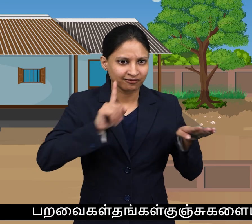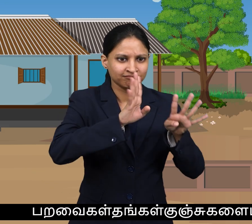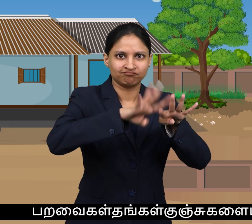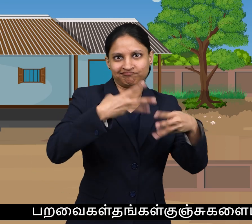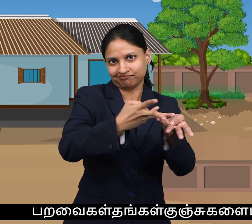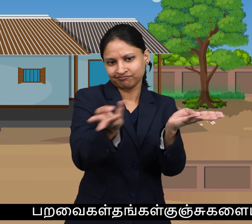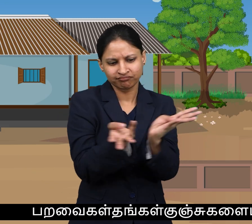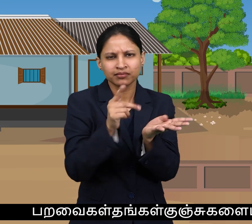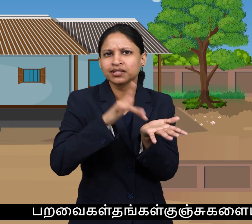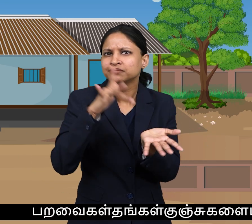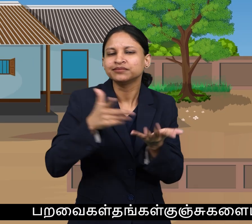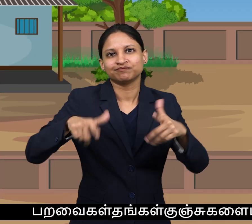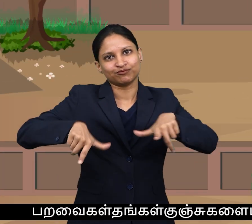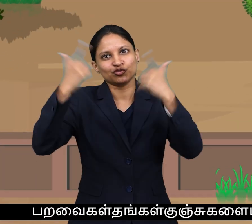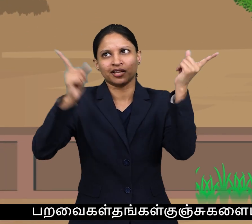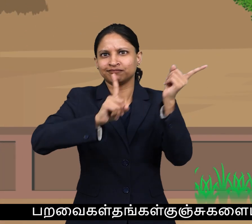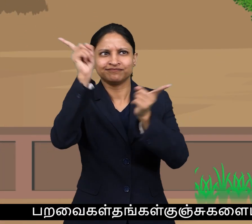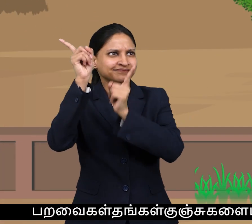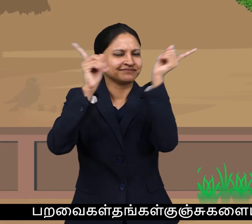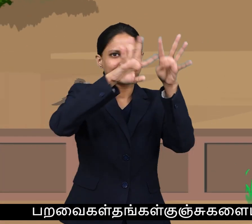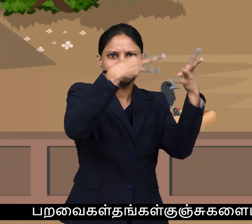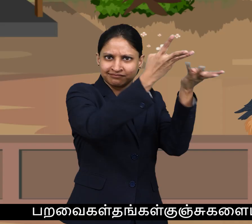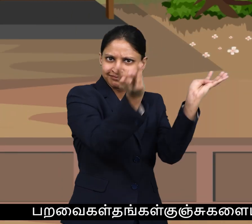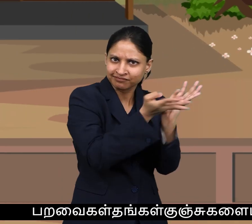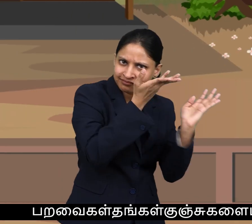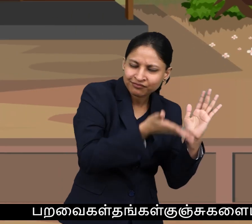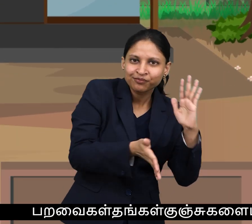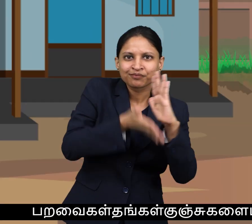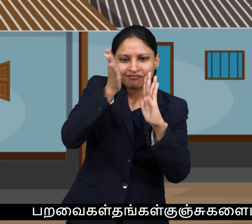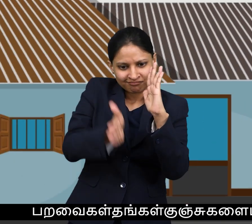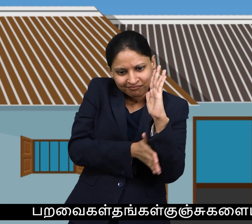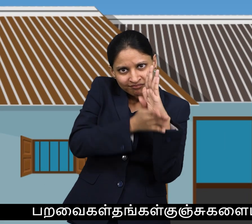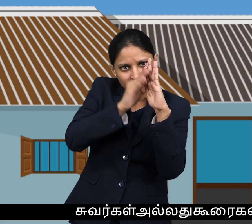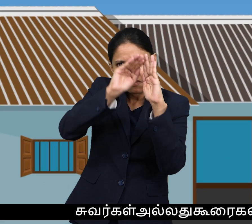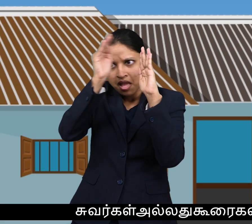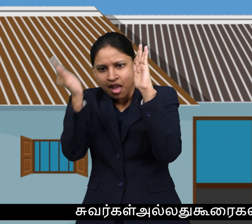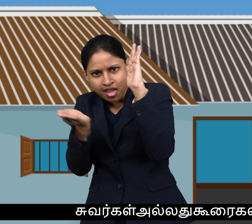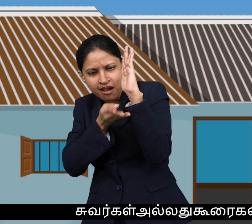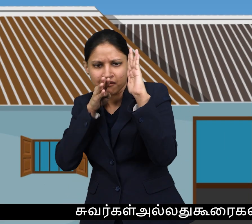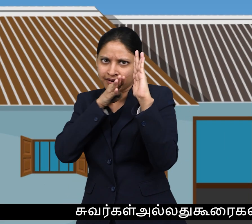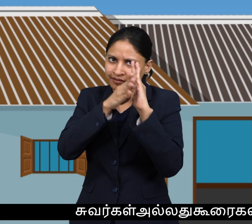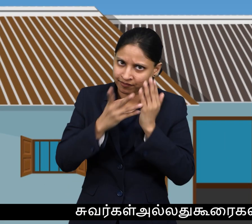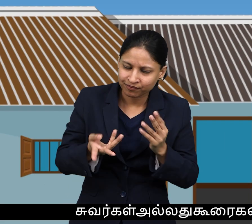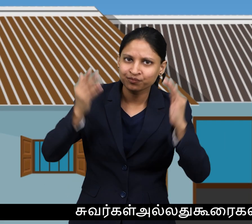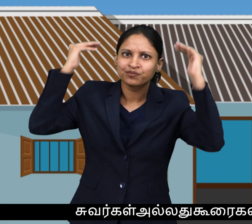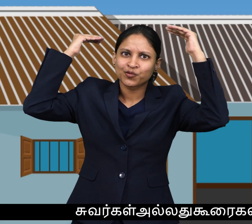பறவைகள் தங்கள் குஞ்சுகளை பாதுகாப்பாக வைத்திருக்க மரங்கள், சுவர்கள் அல்லது கூரைகளில்